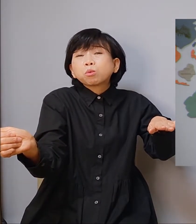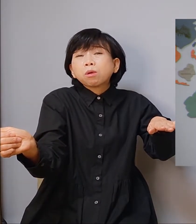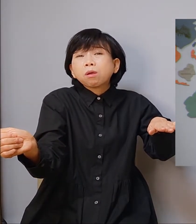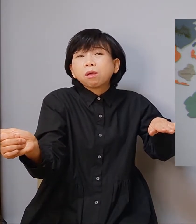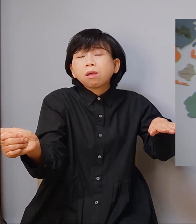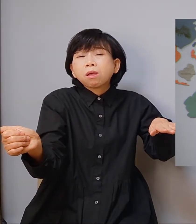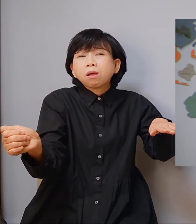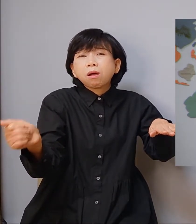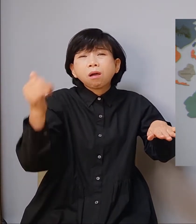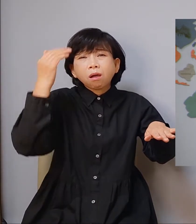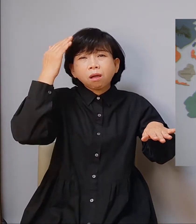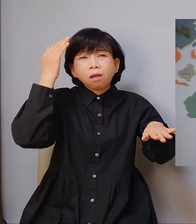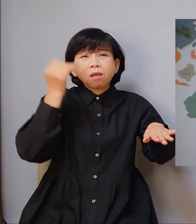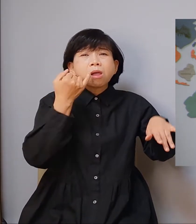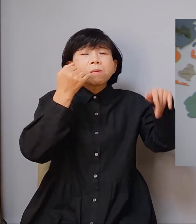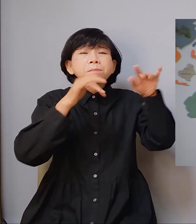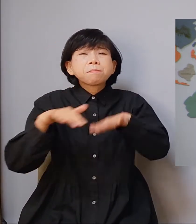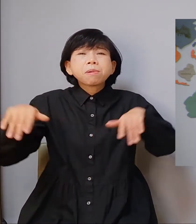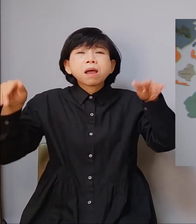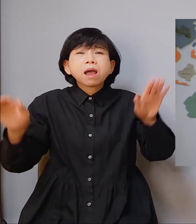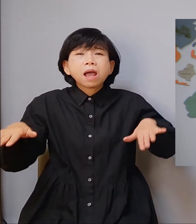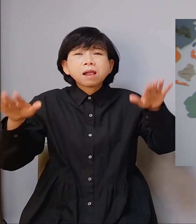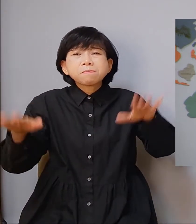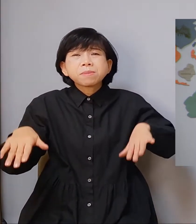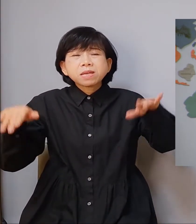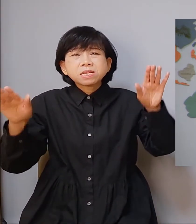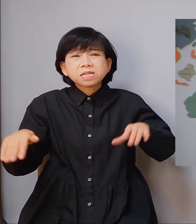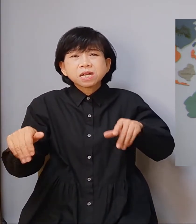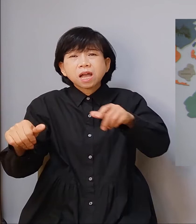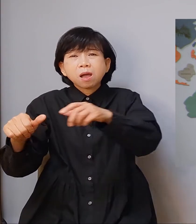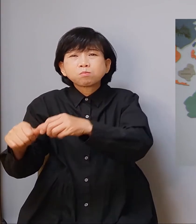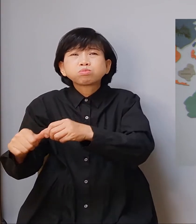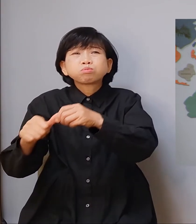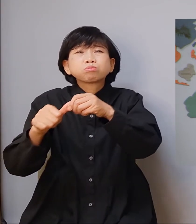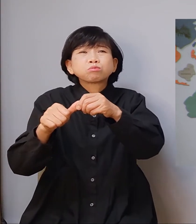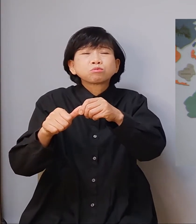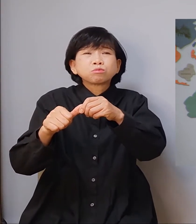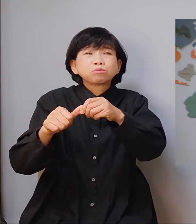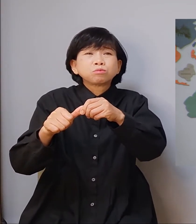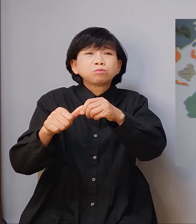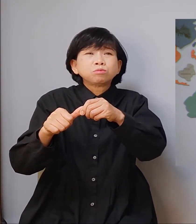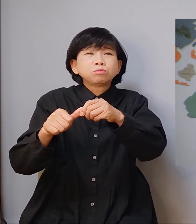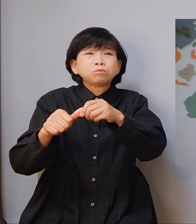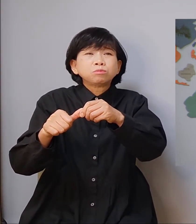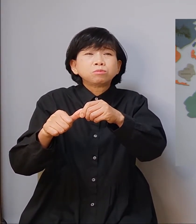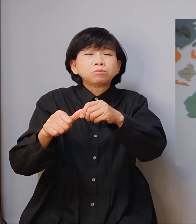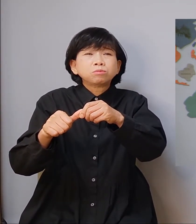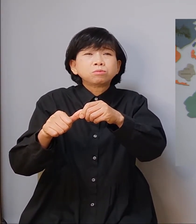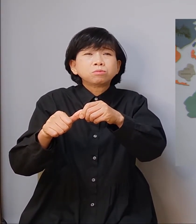가기에 몸집이 너무 크니까 관리인들이 거북이의 다리를 묶어 몸을